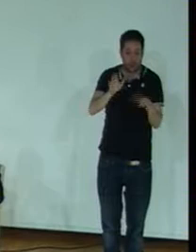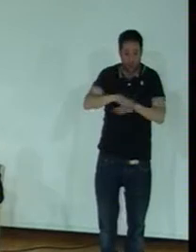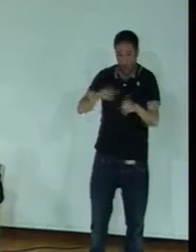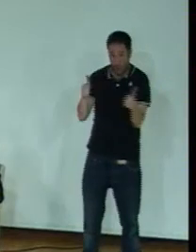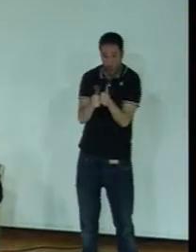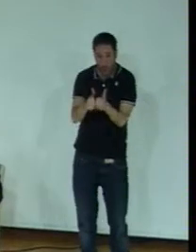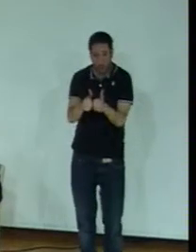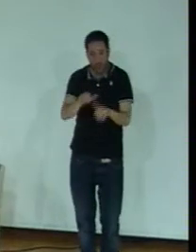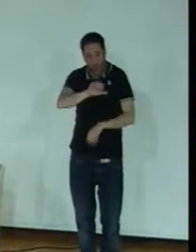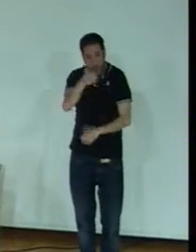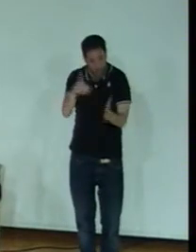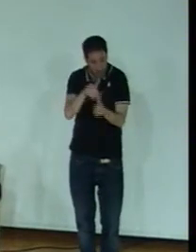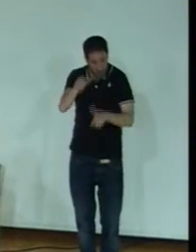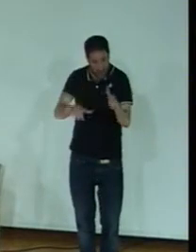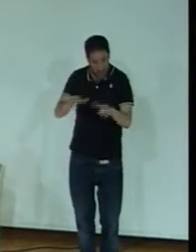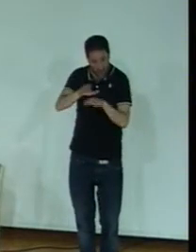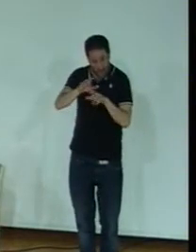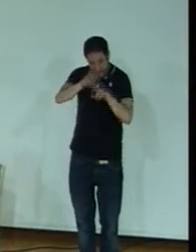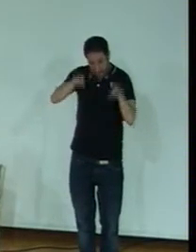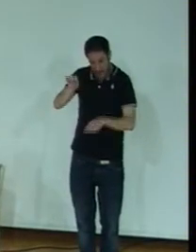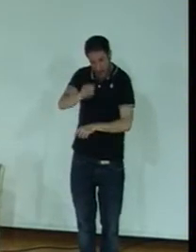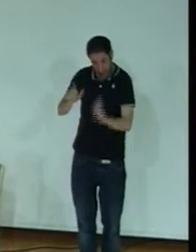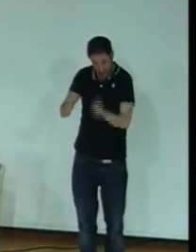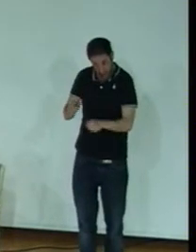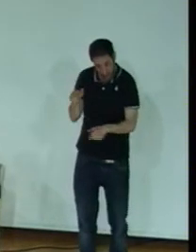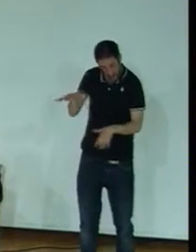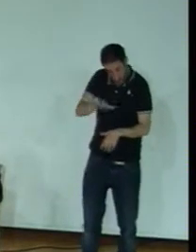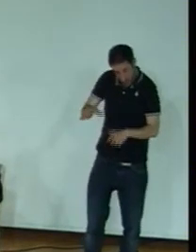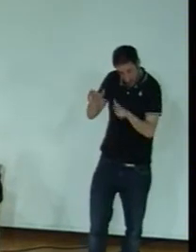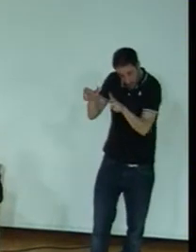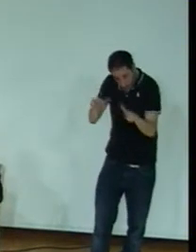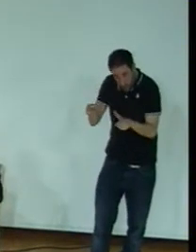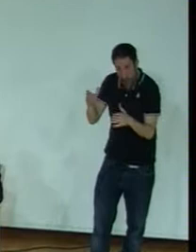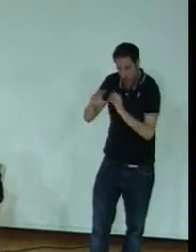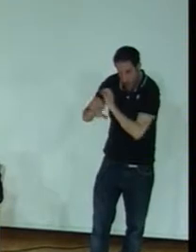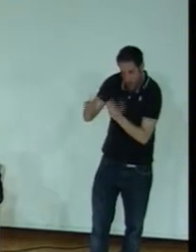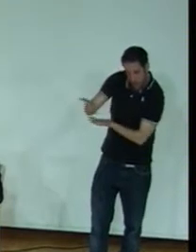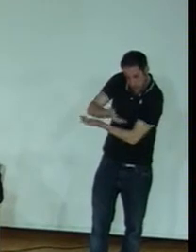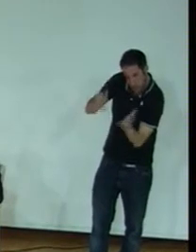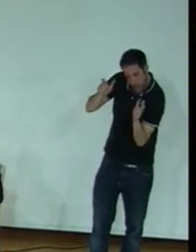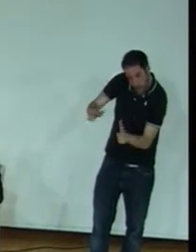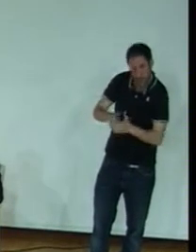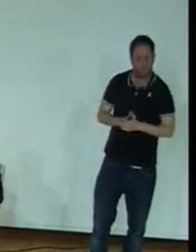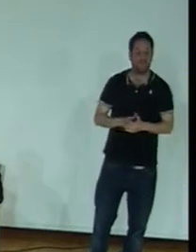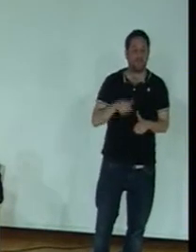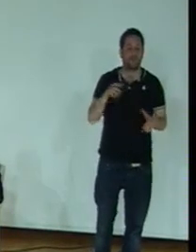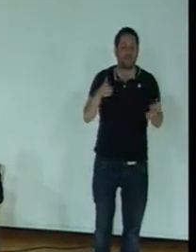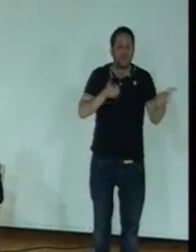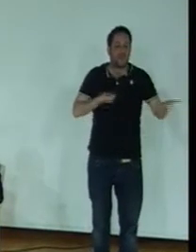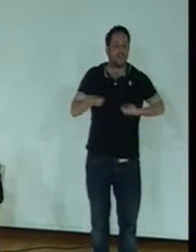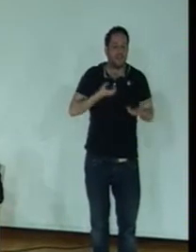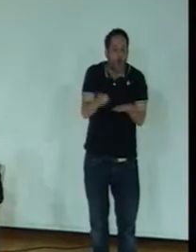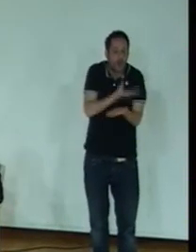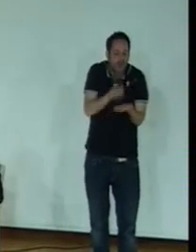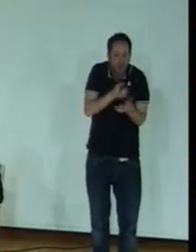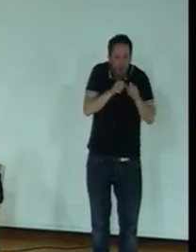priori à surveiller ou dont on pourrait penser qu'il faudrait peut-être surveiller spécifiquement leurs communications, leurs échanges. Les services de renseignement nous disent